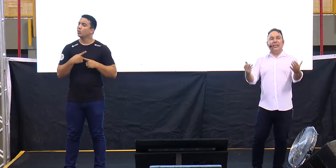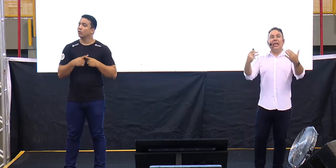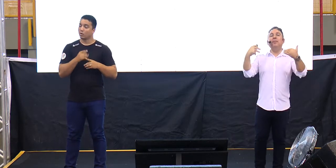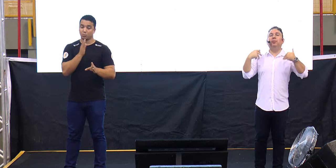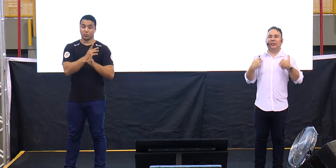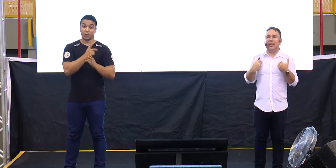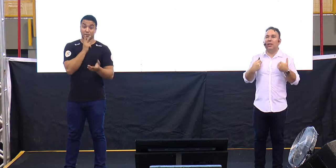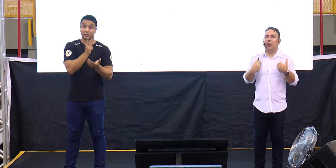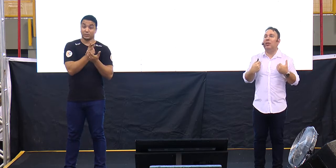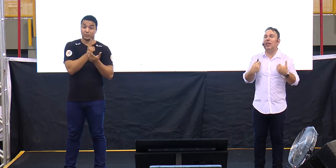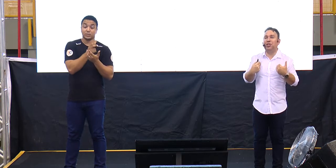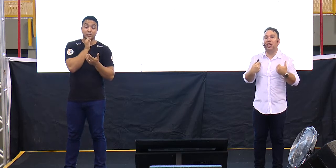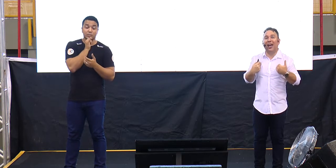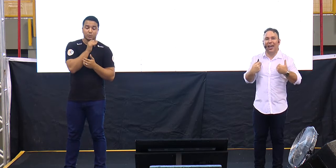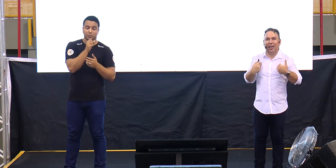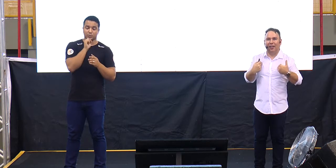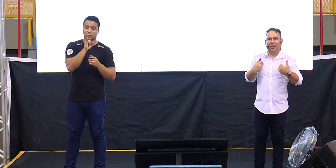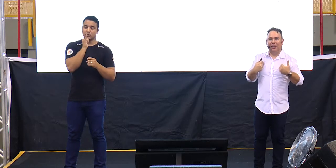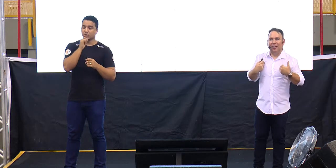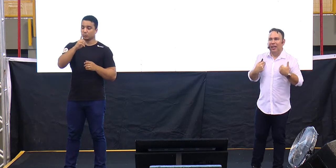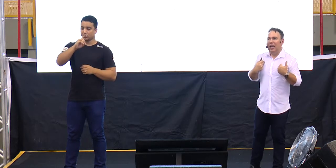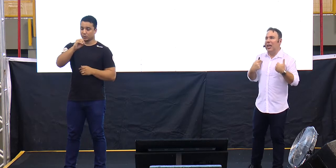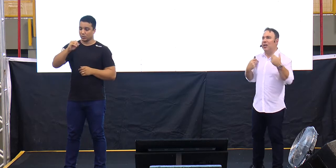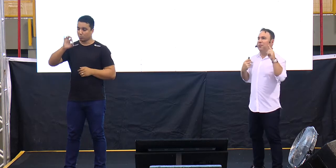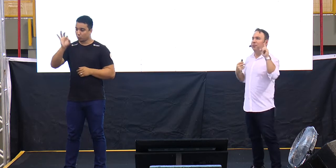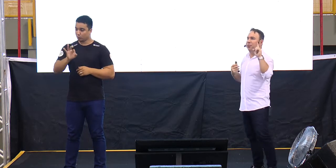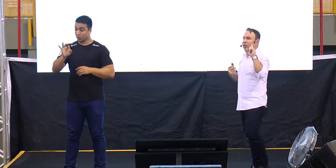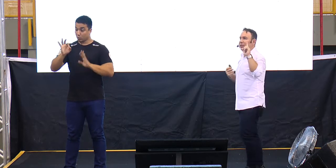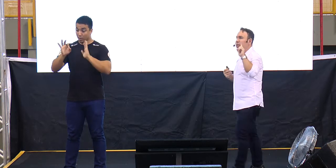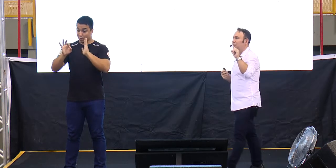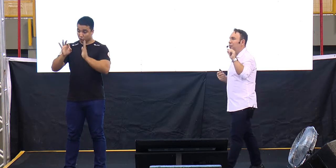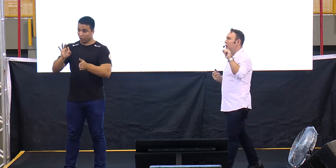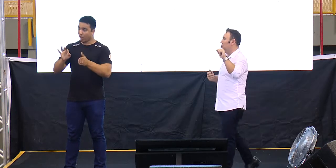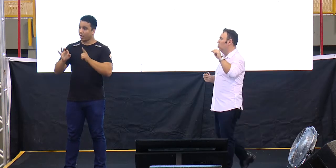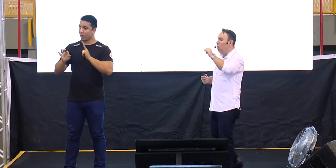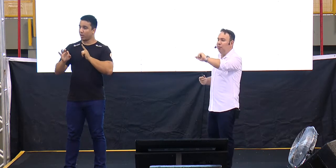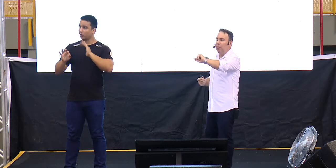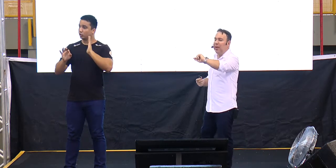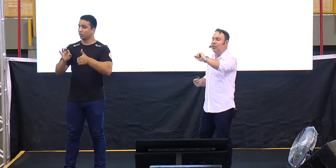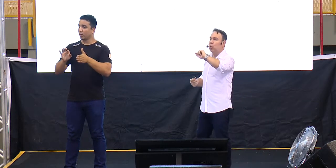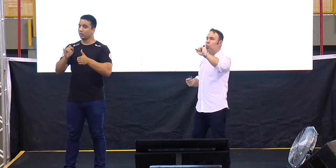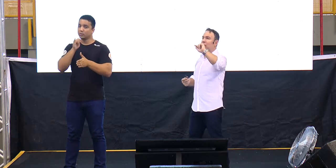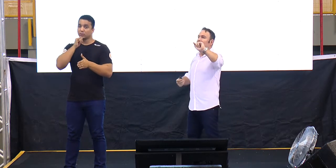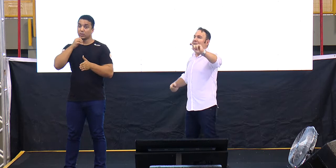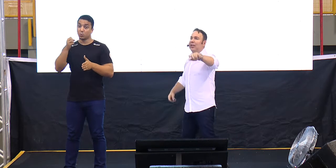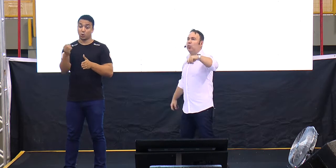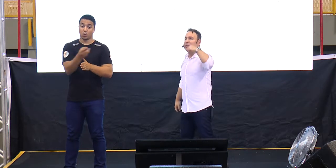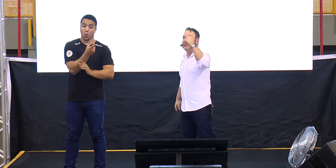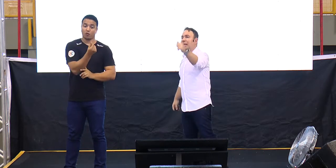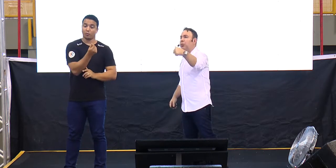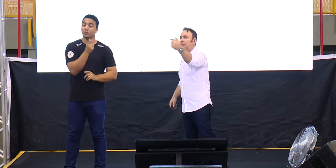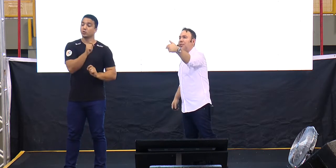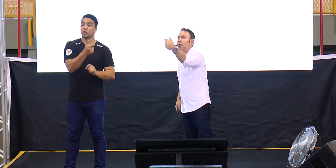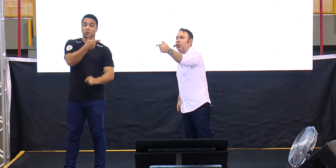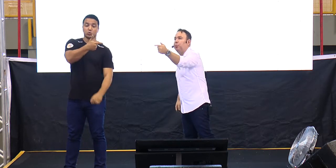Porque 100% é o que ele já é. Ele significa que o novo preço é